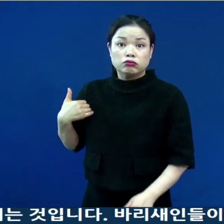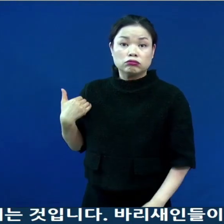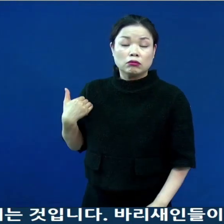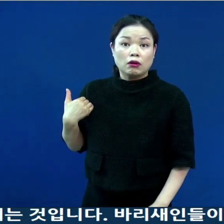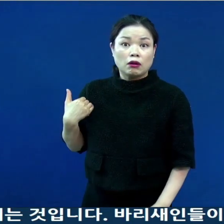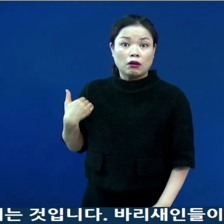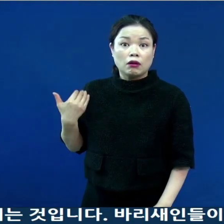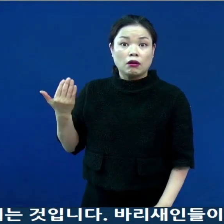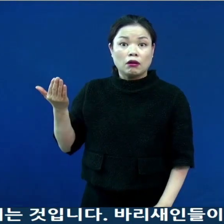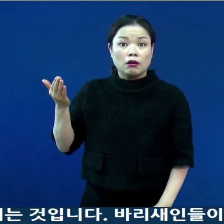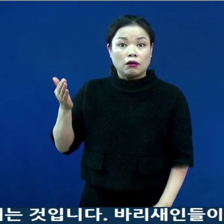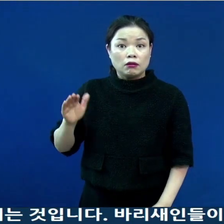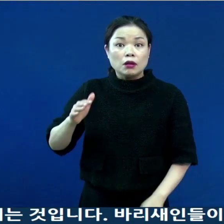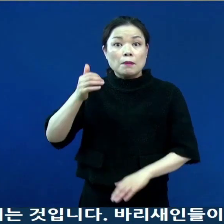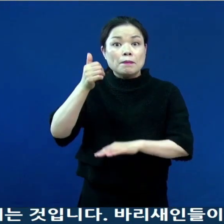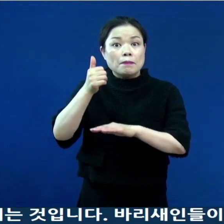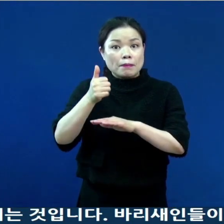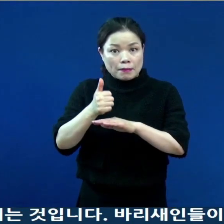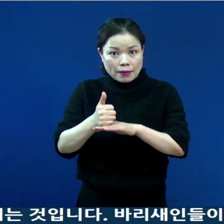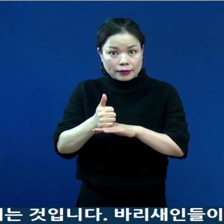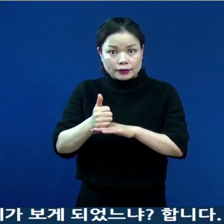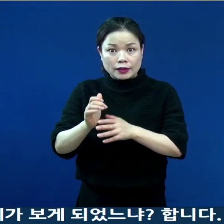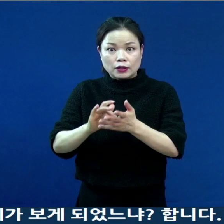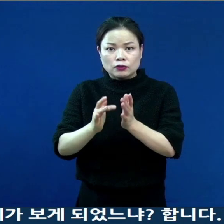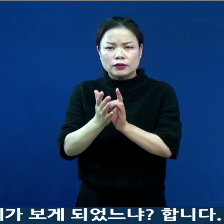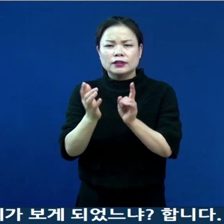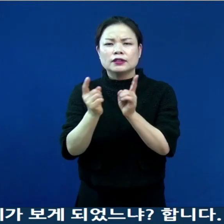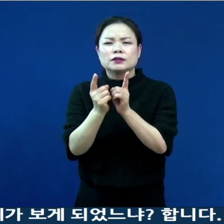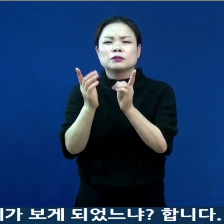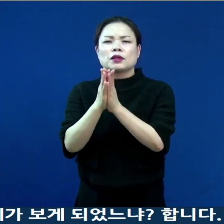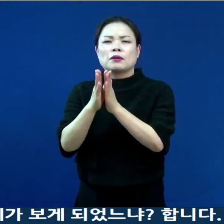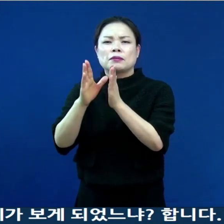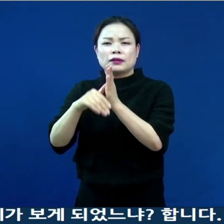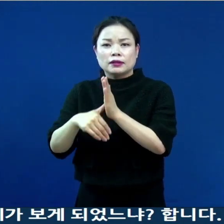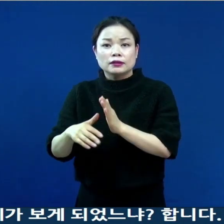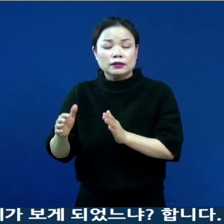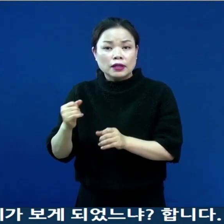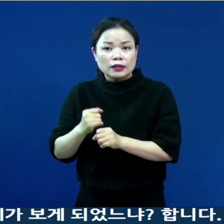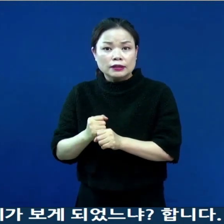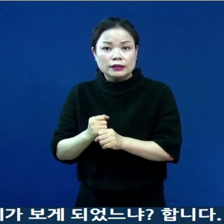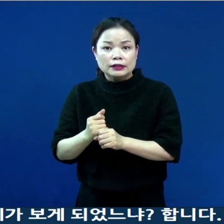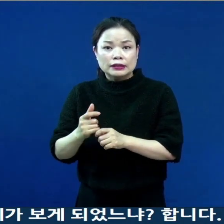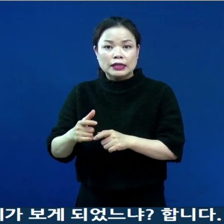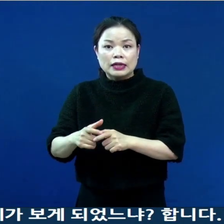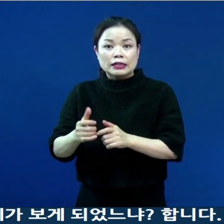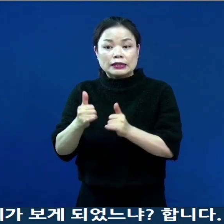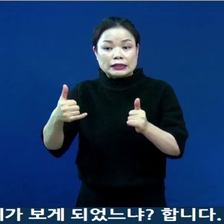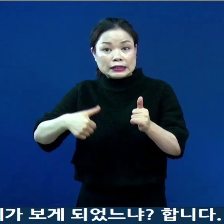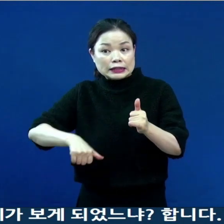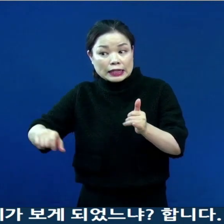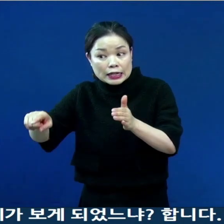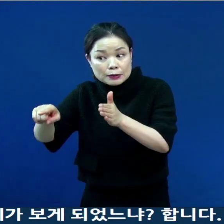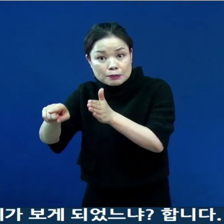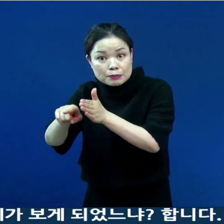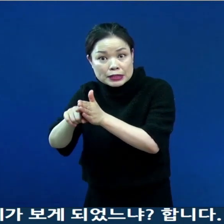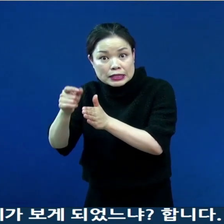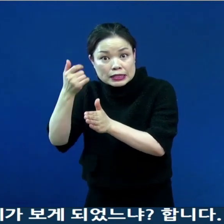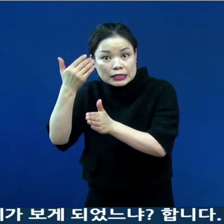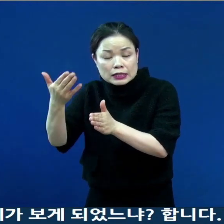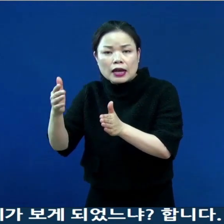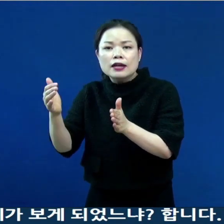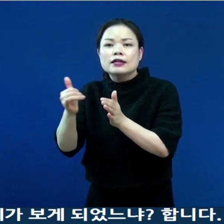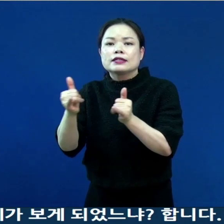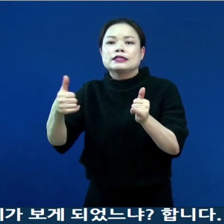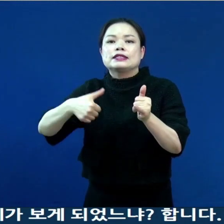모르겠다. 마지막에는 예수님 직접 만났을 때는 인자를 믿느냐? 인자를